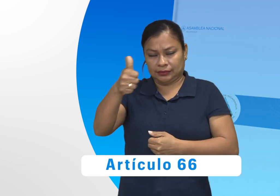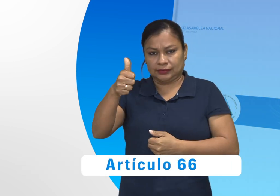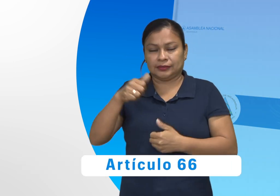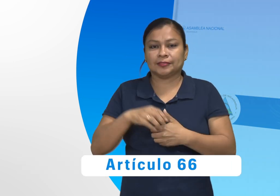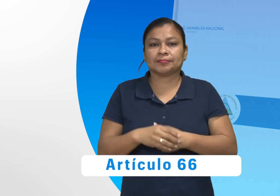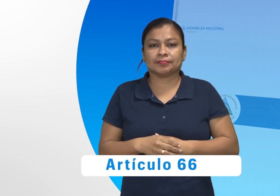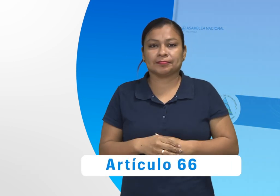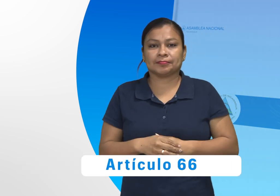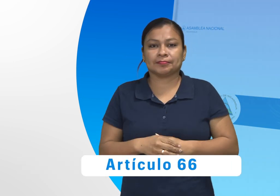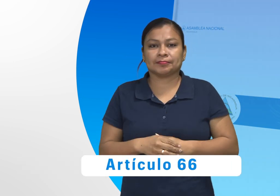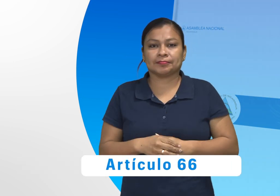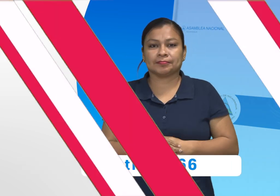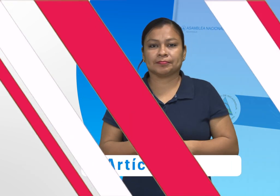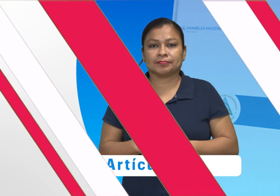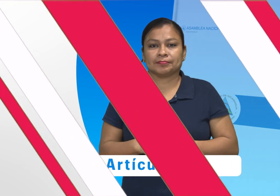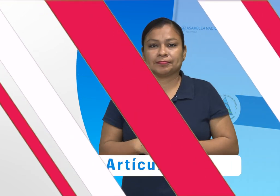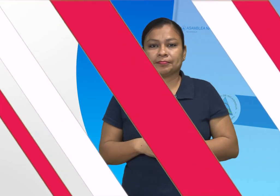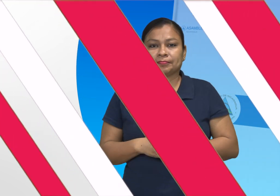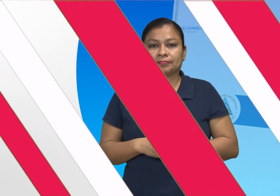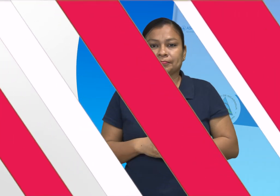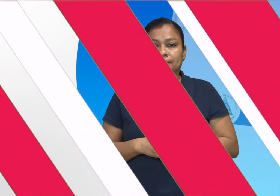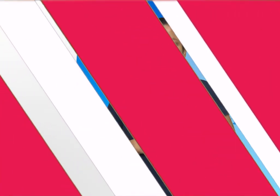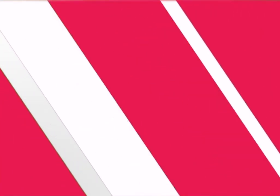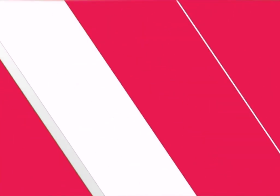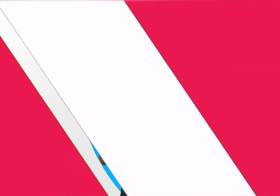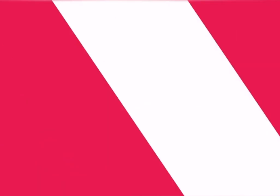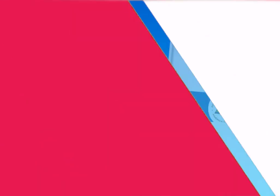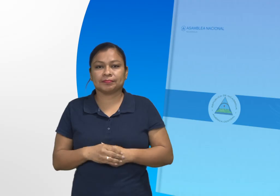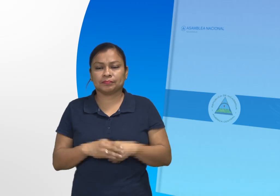Artículo 66.